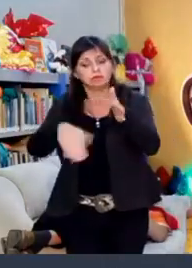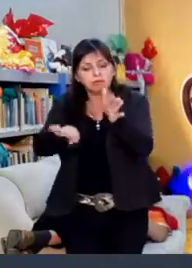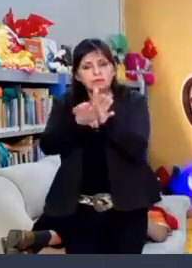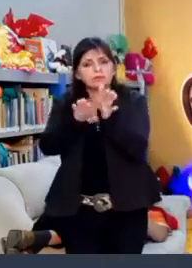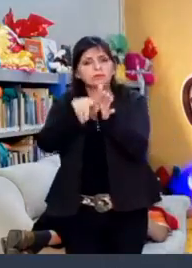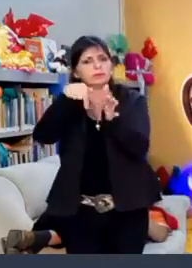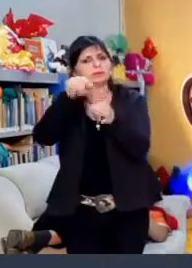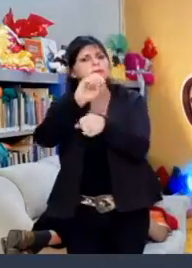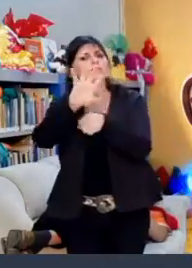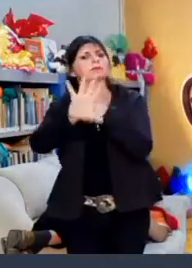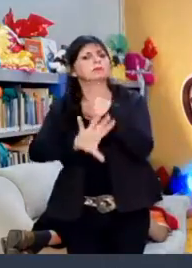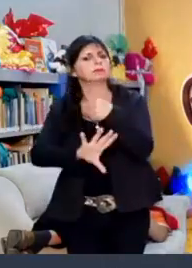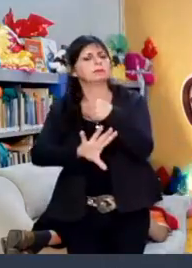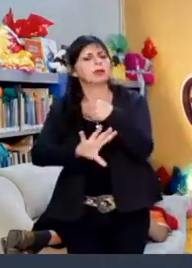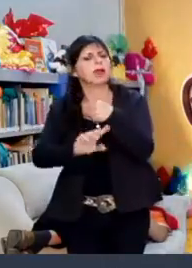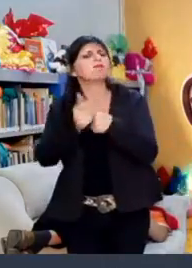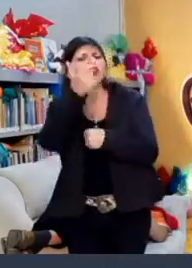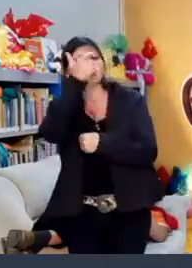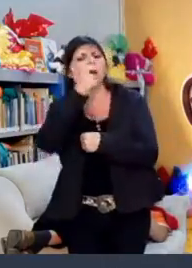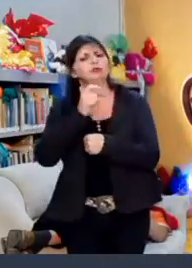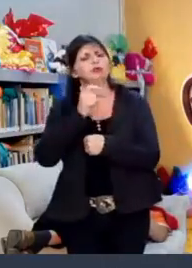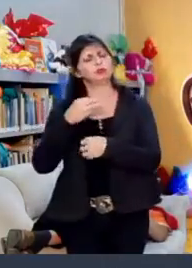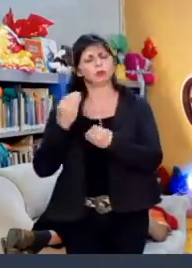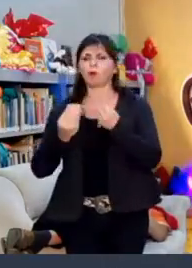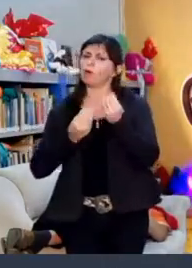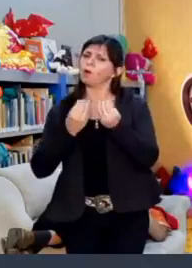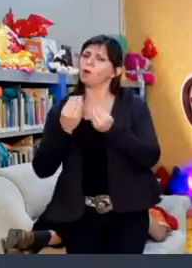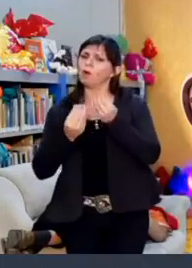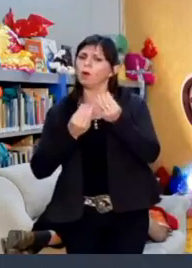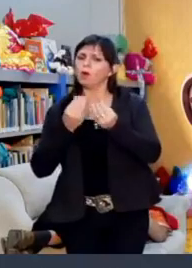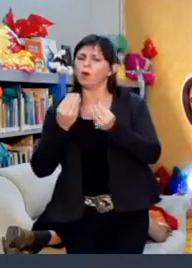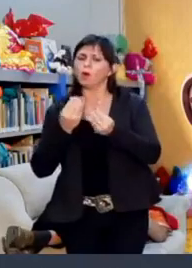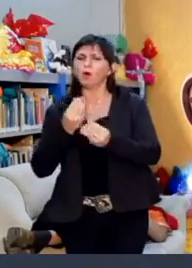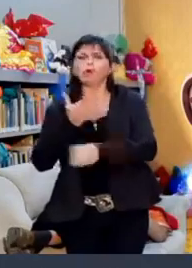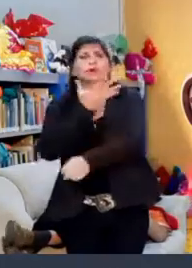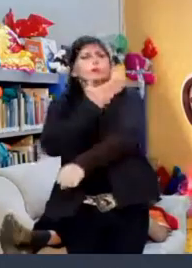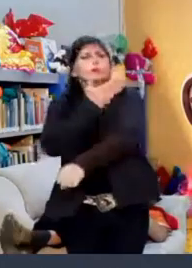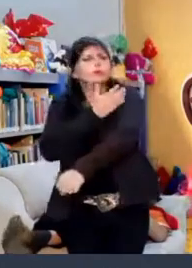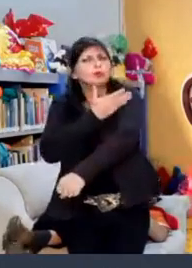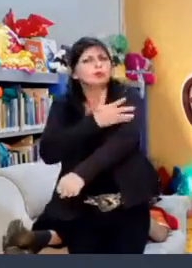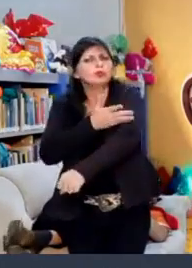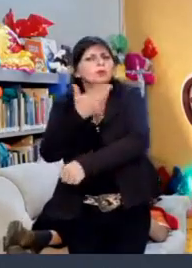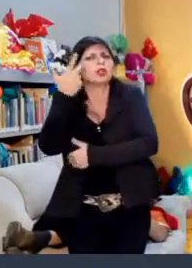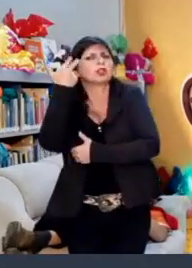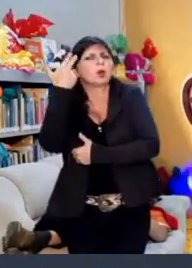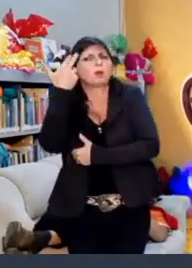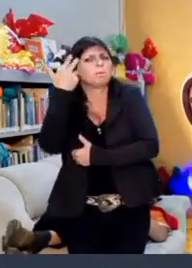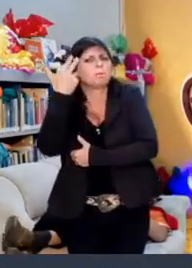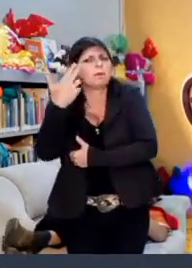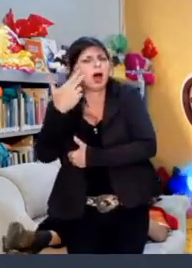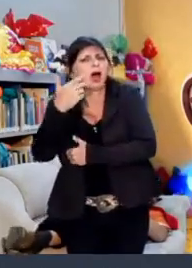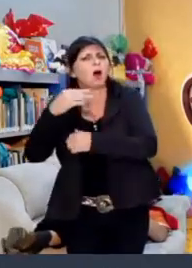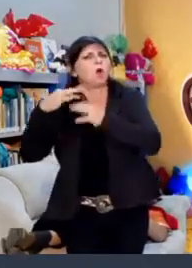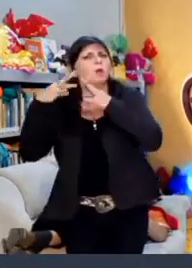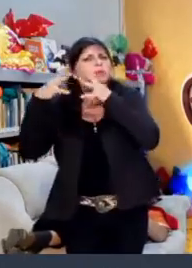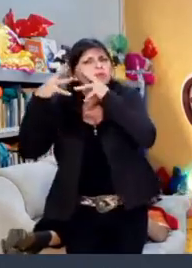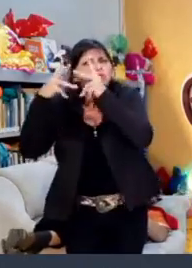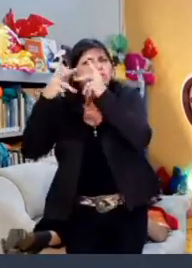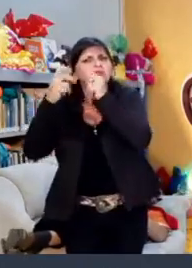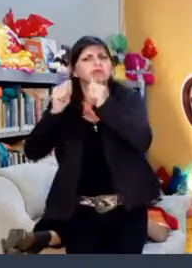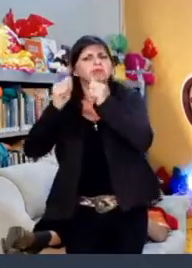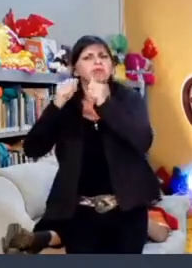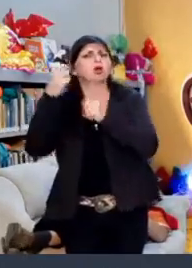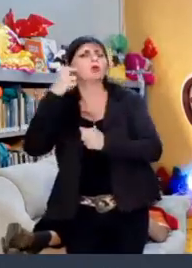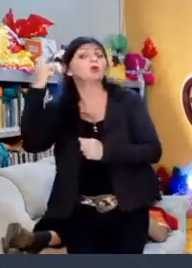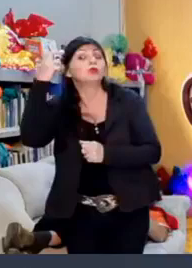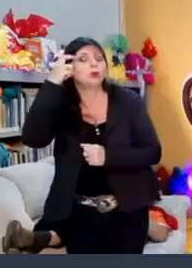cá, como será que era a rotina deles? Como será que eram as